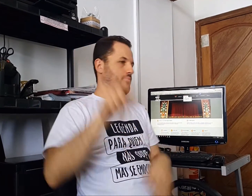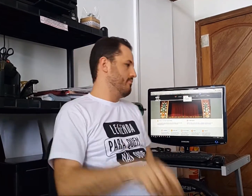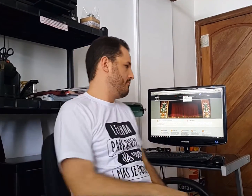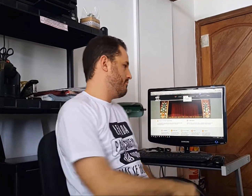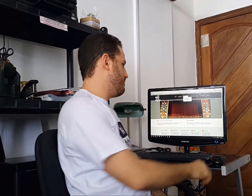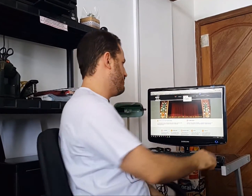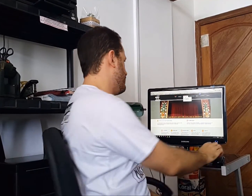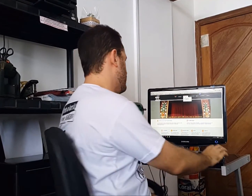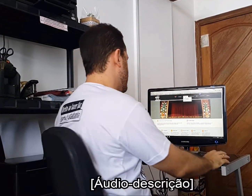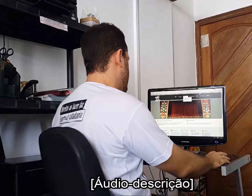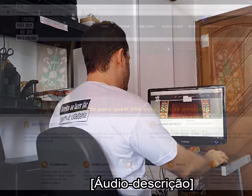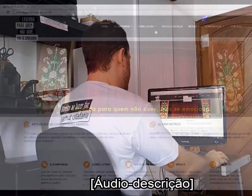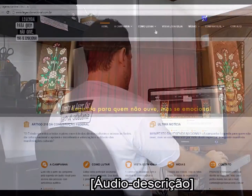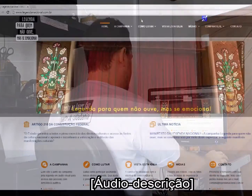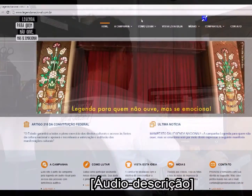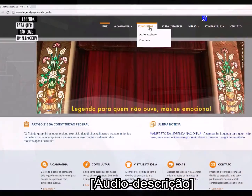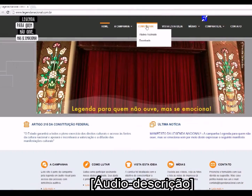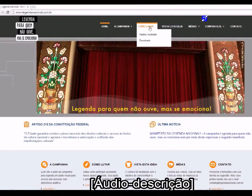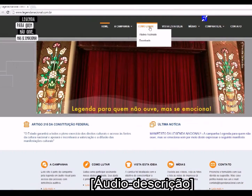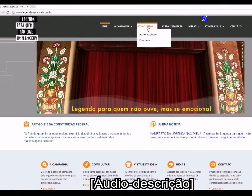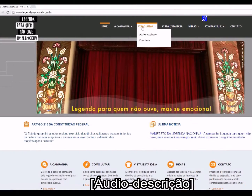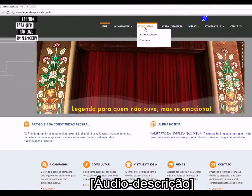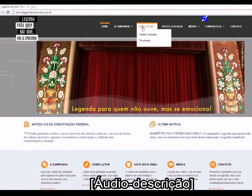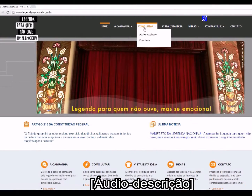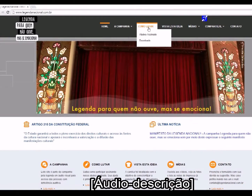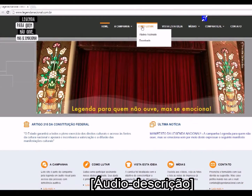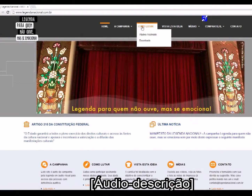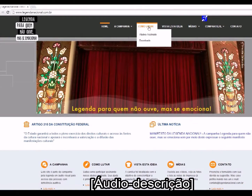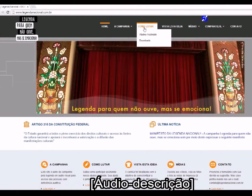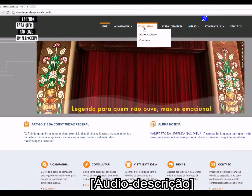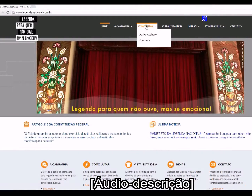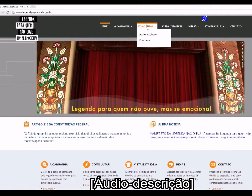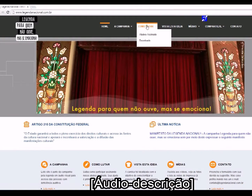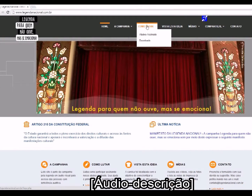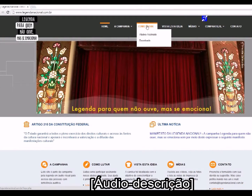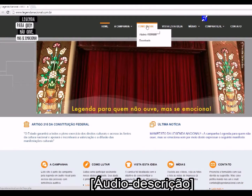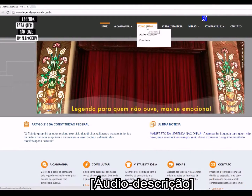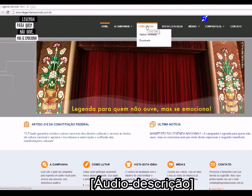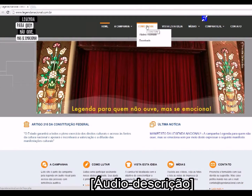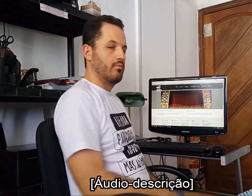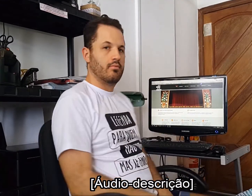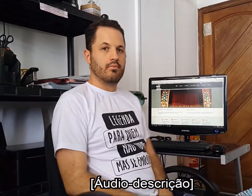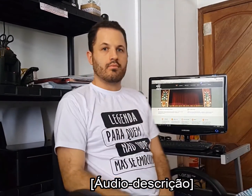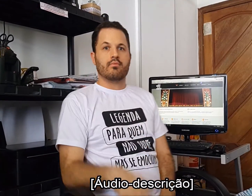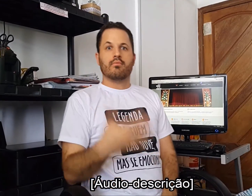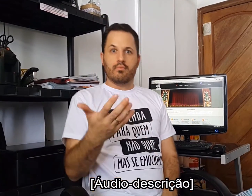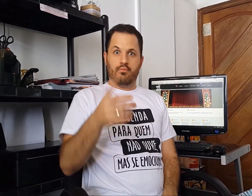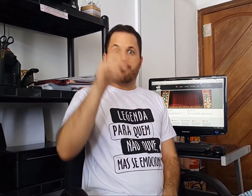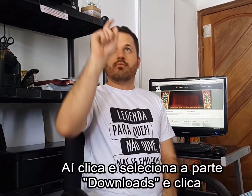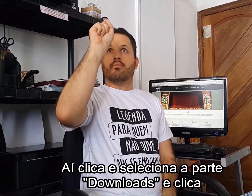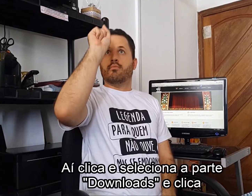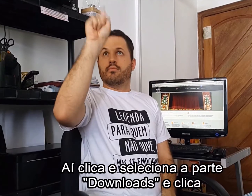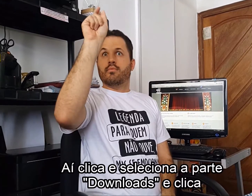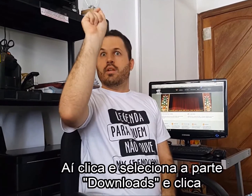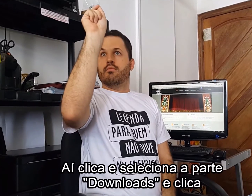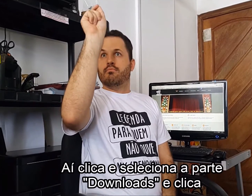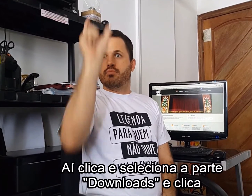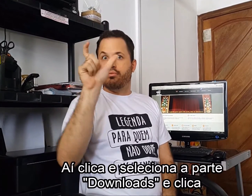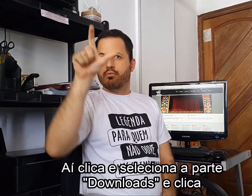clica o rapaz mostrando o local do menu no topo na tela do site Aí clica e